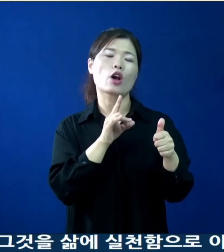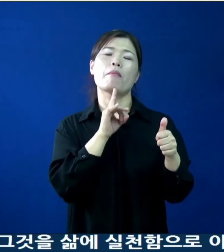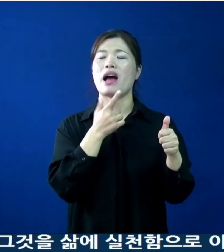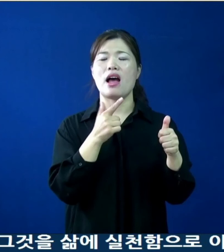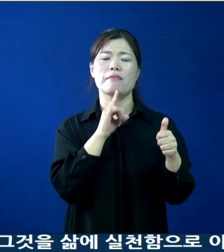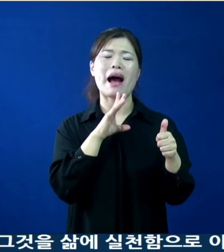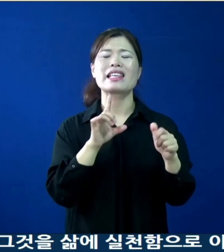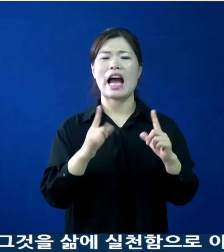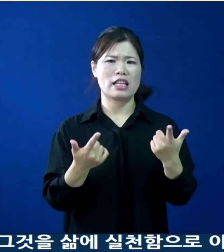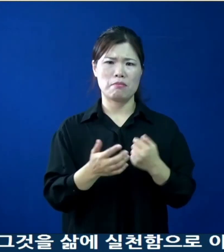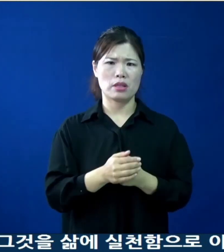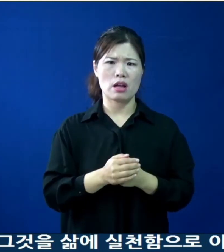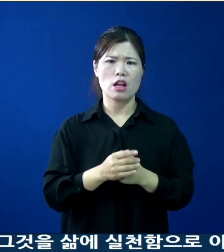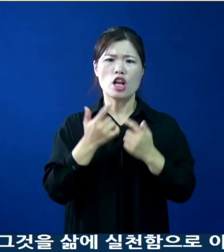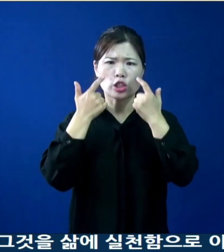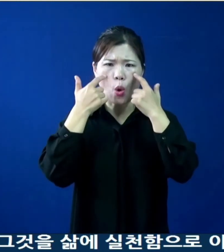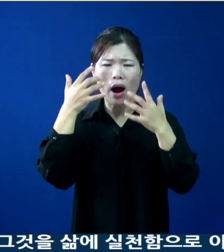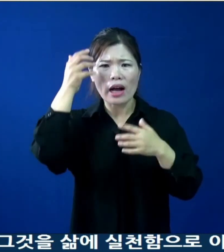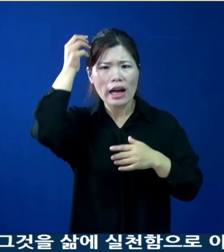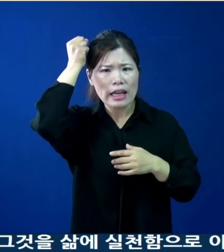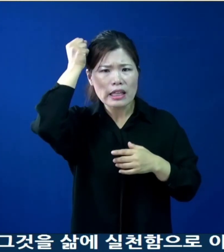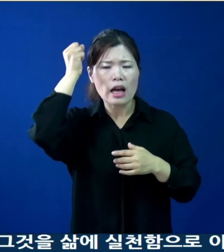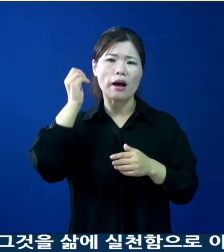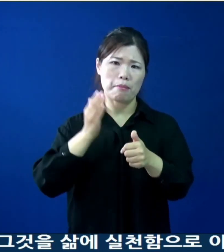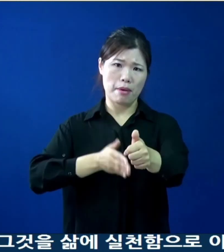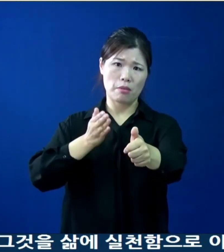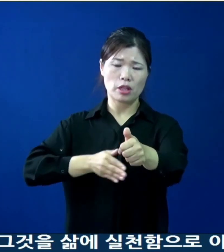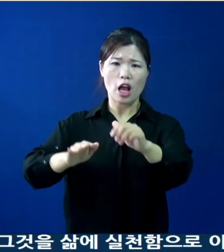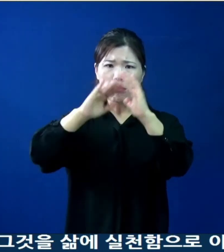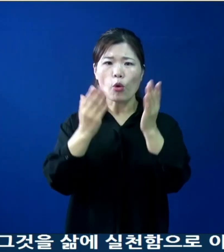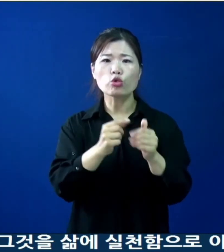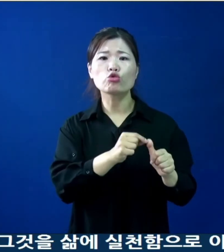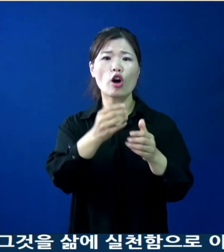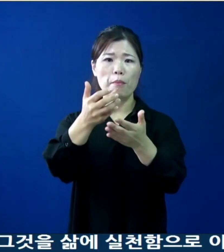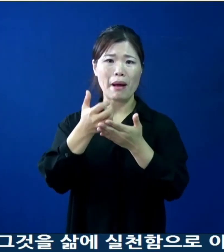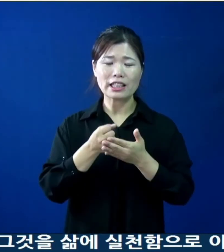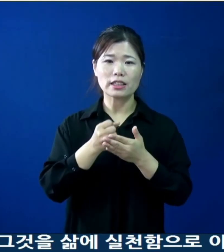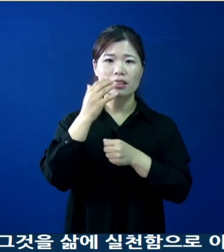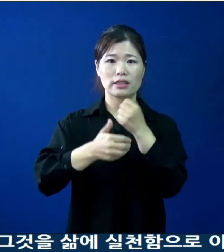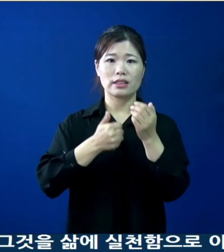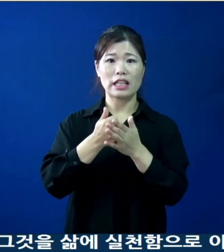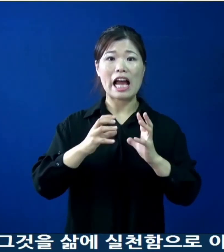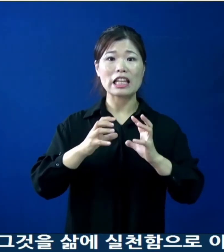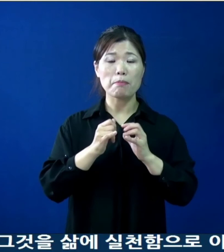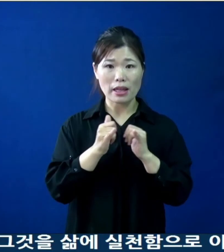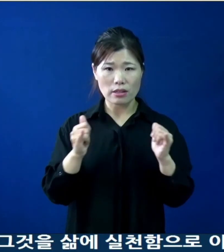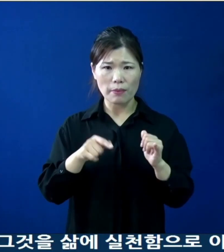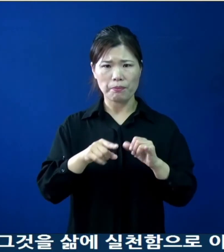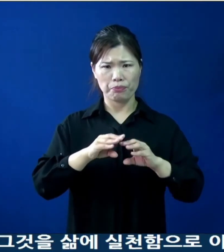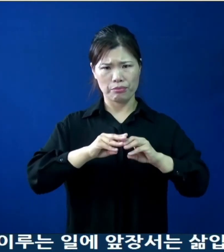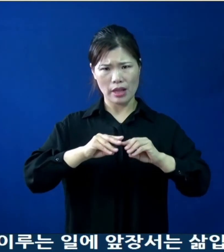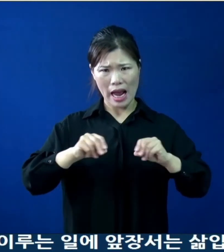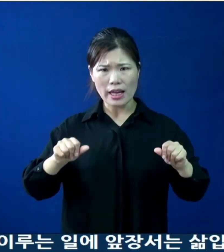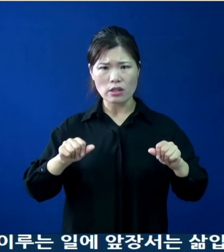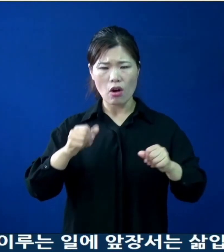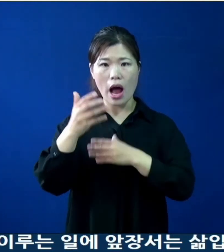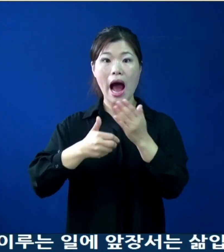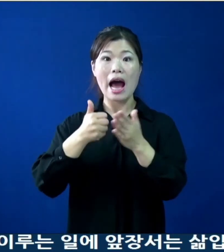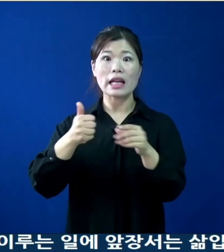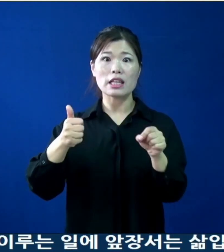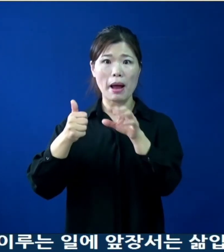우리가 정확히 인식해야 됩니다. 모든 구원받은 하나님의 백성은 이 땅에서 하나님